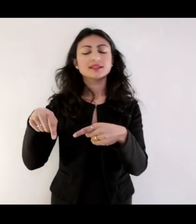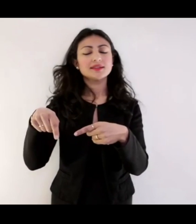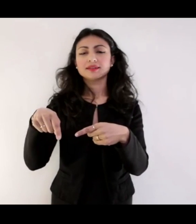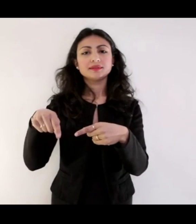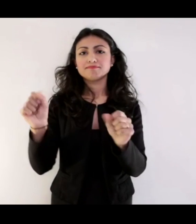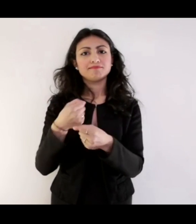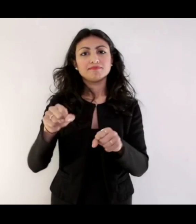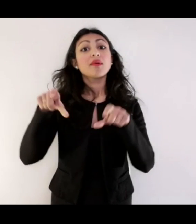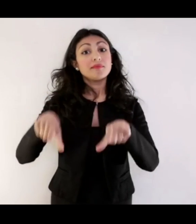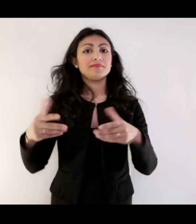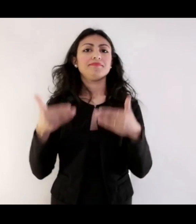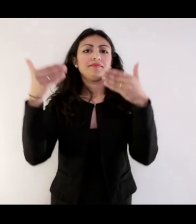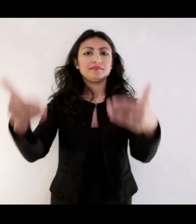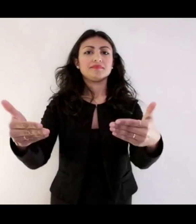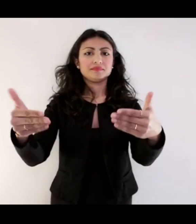posticipa.